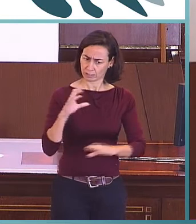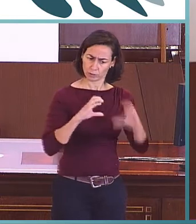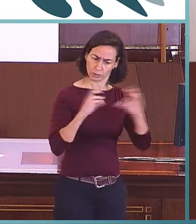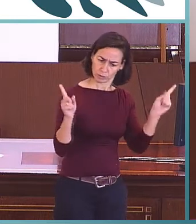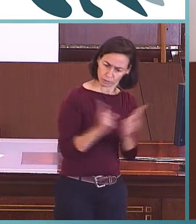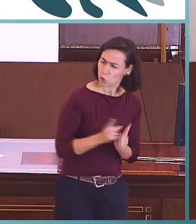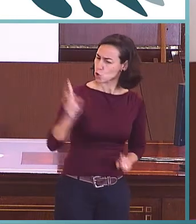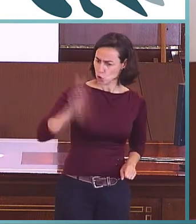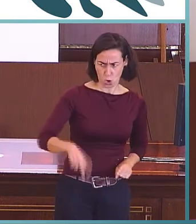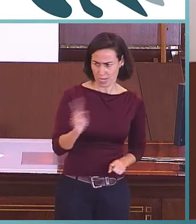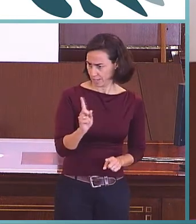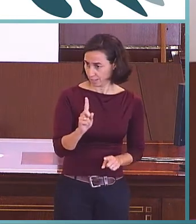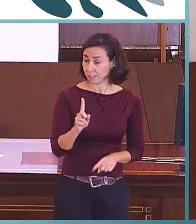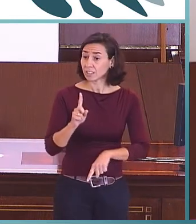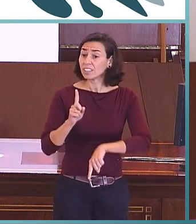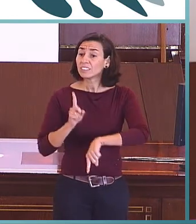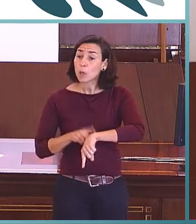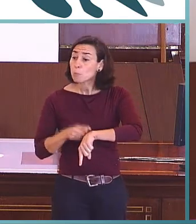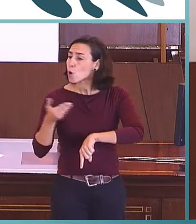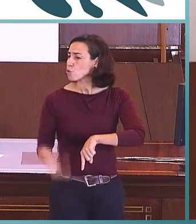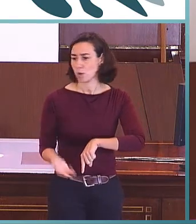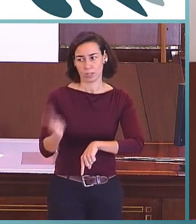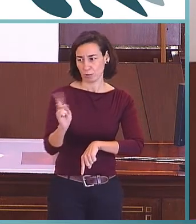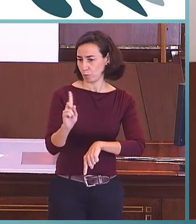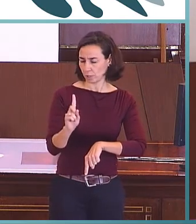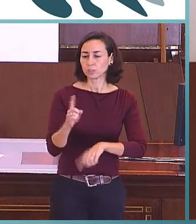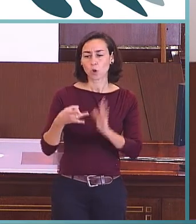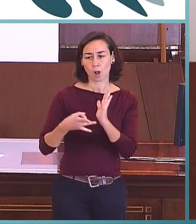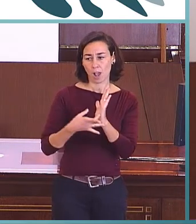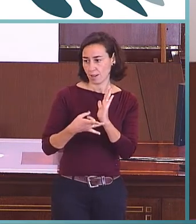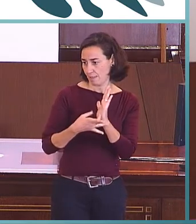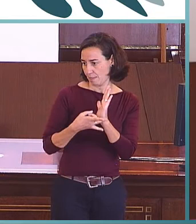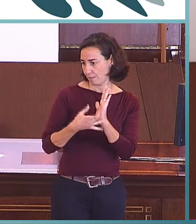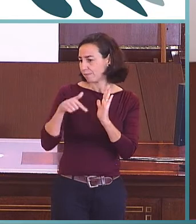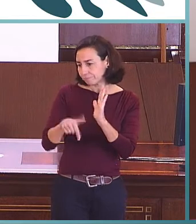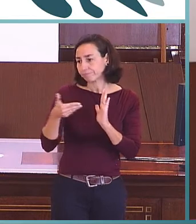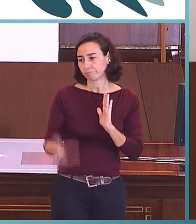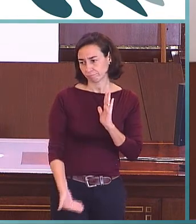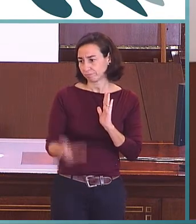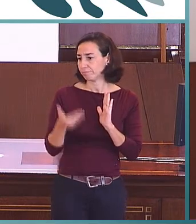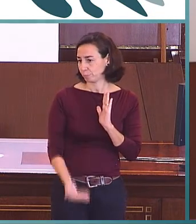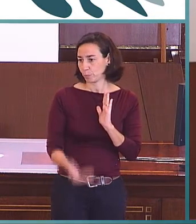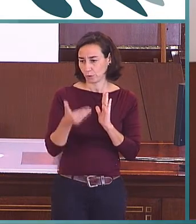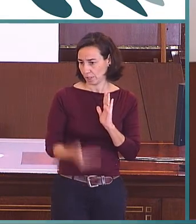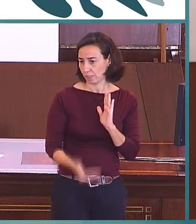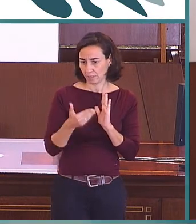no el tiempo que hayan durado sino de forma cualitativa lo que ha expuesto cada una de las ponencias. Con lo cual, enhorabuena y